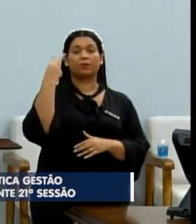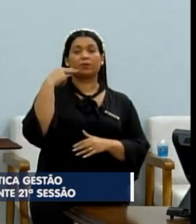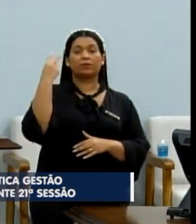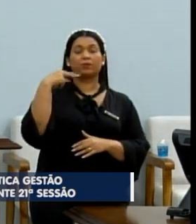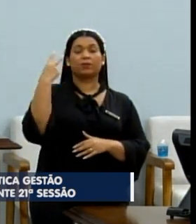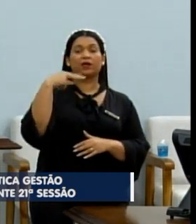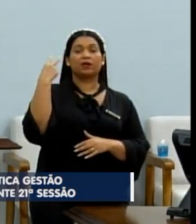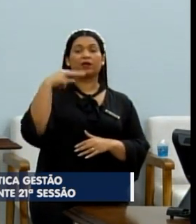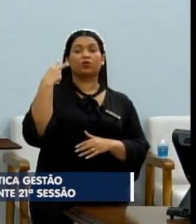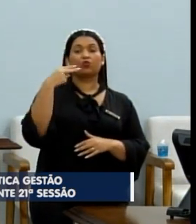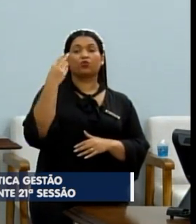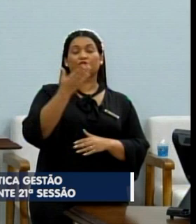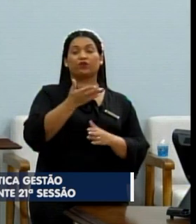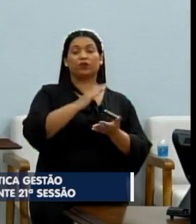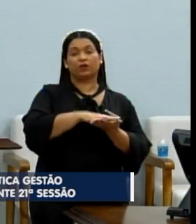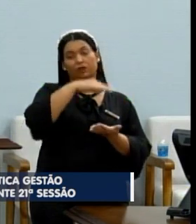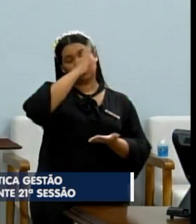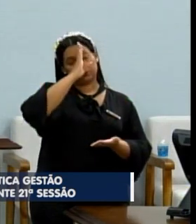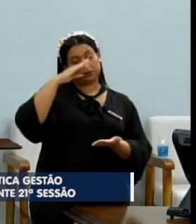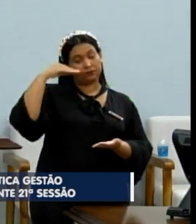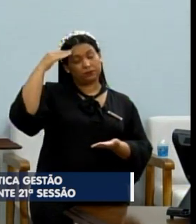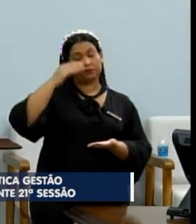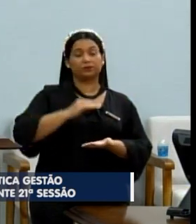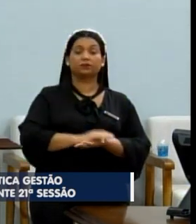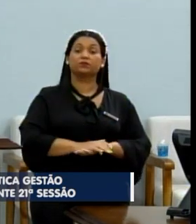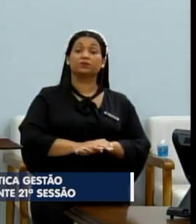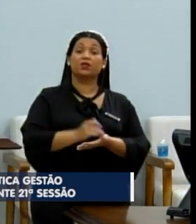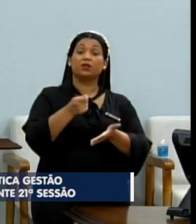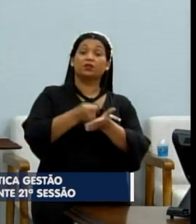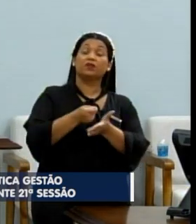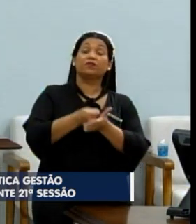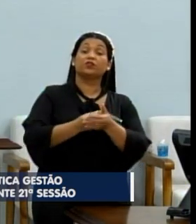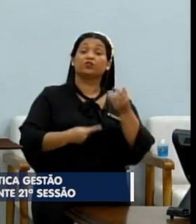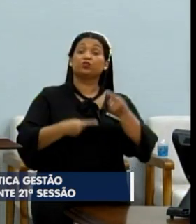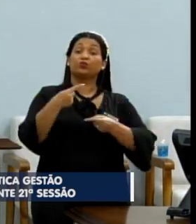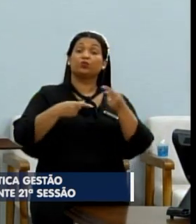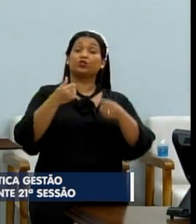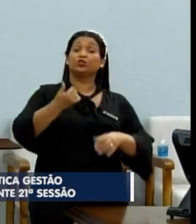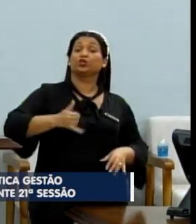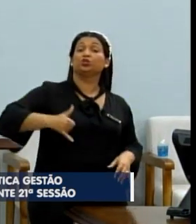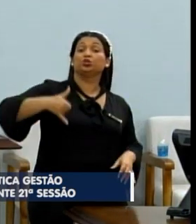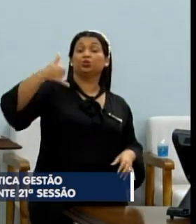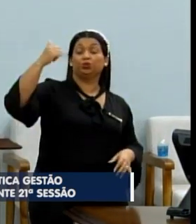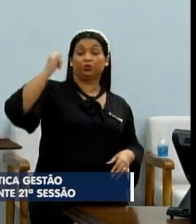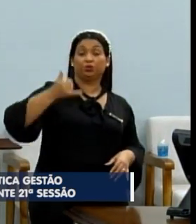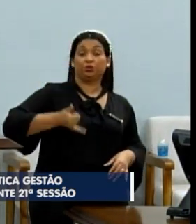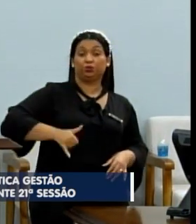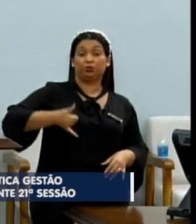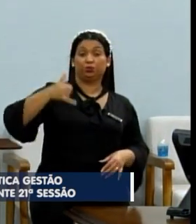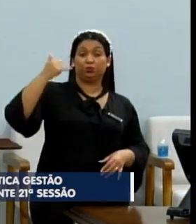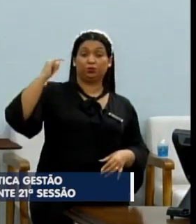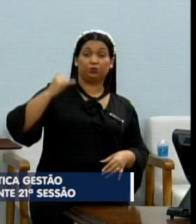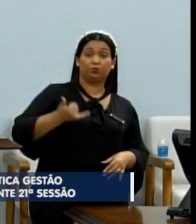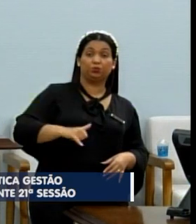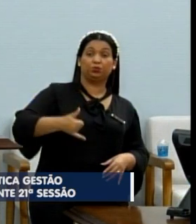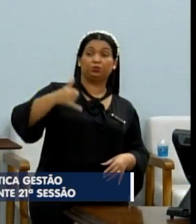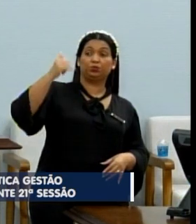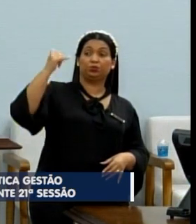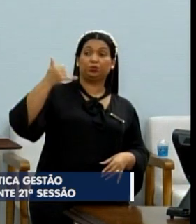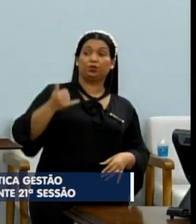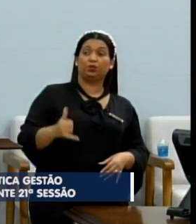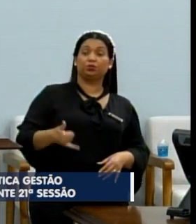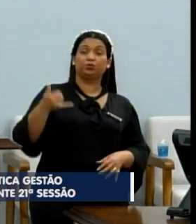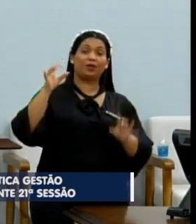Jean em defesa de uma política de juros que não